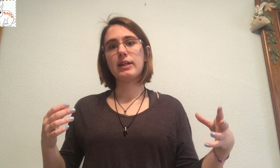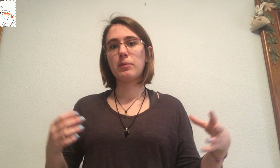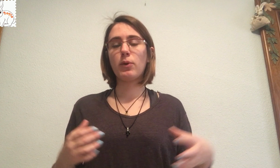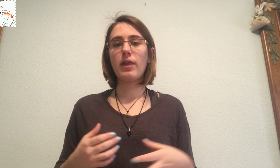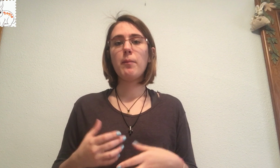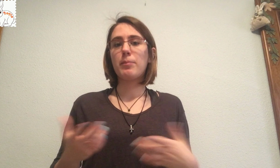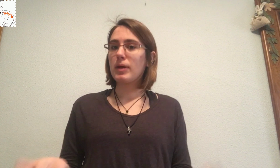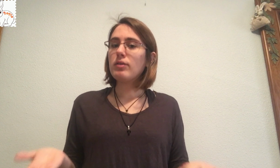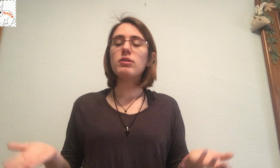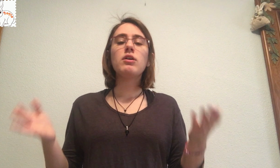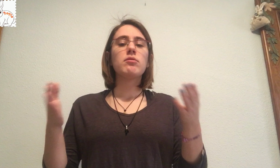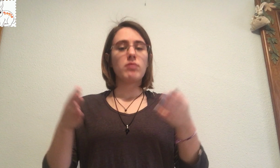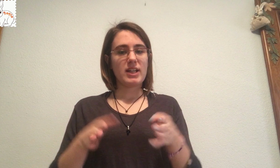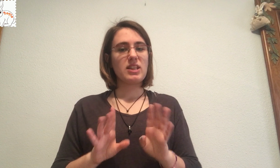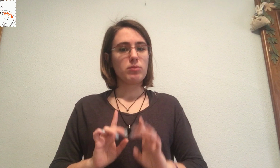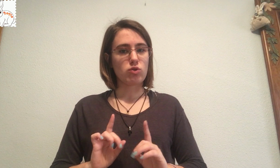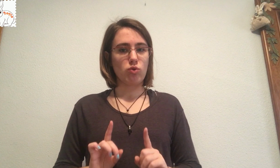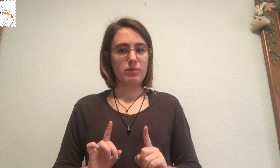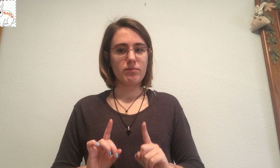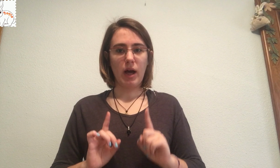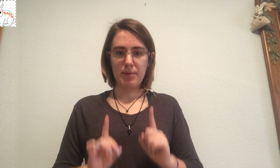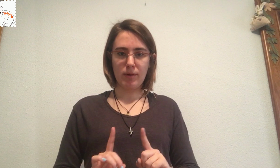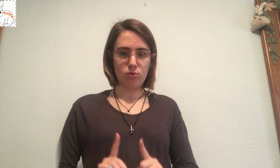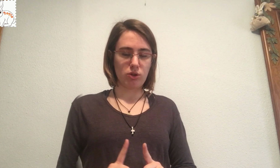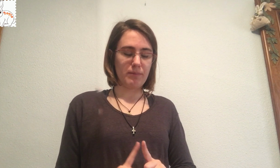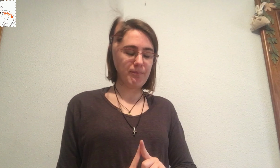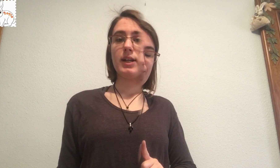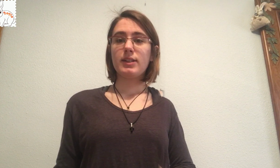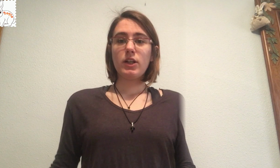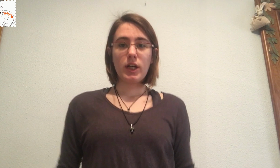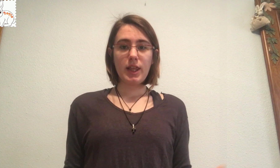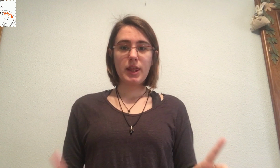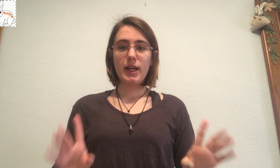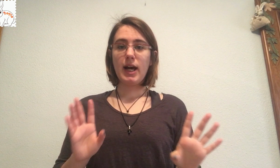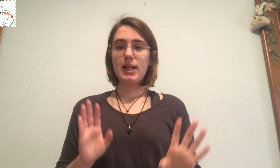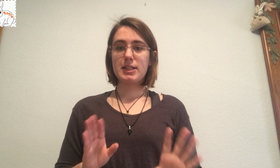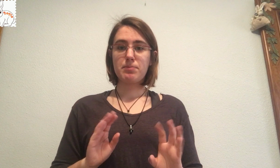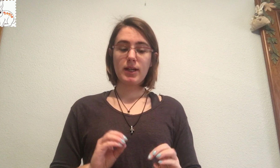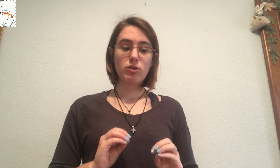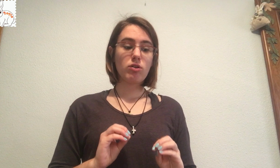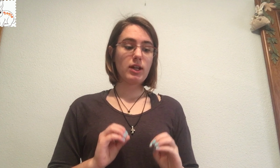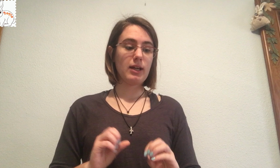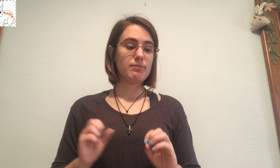la temporada Pero está muy chulo, a mí me gustó Tengo que decir al respecto que